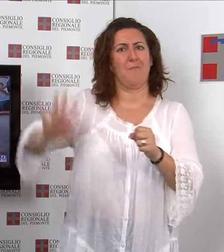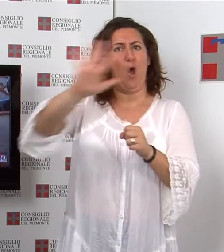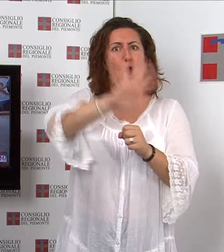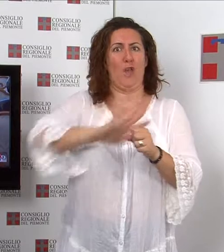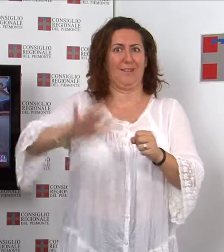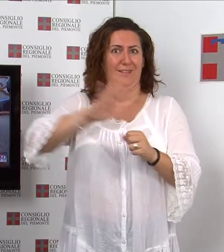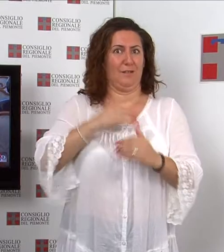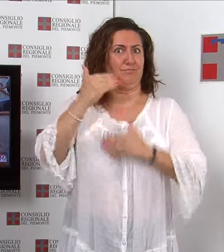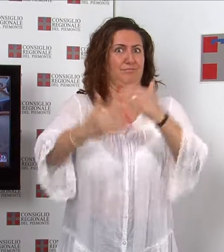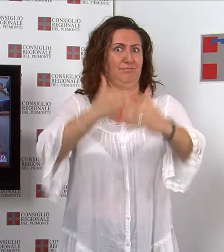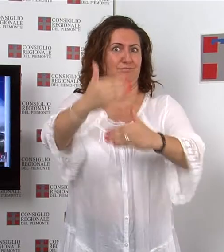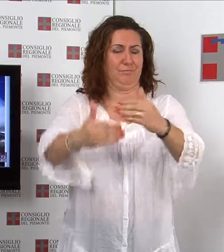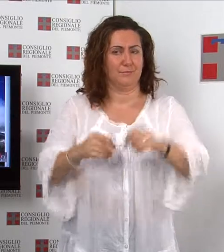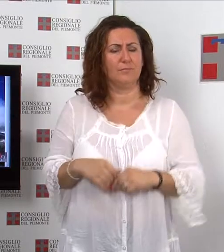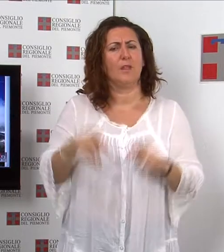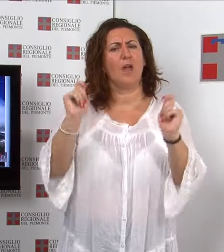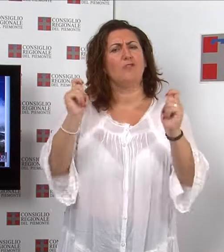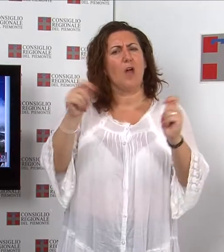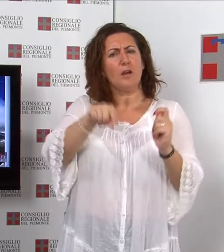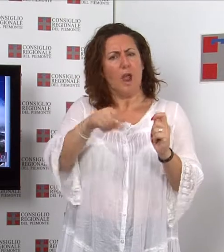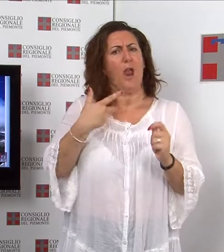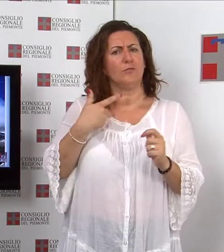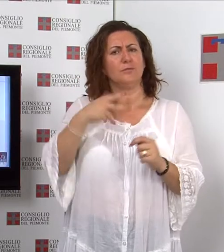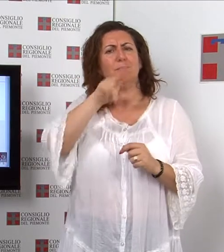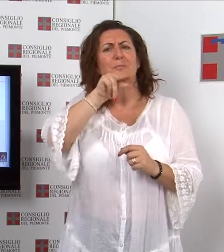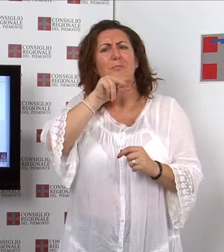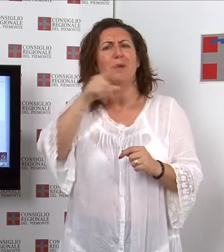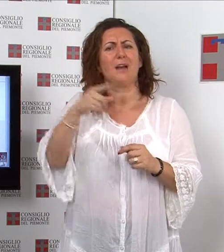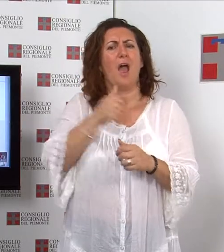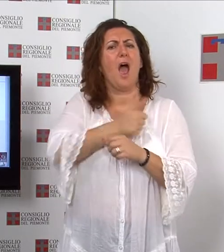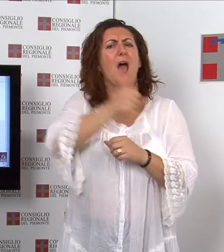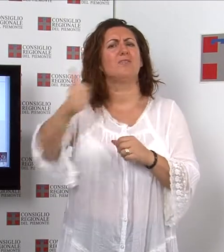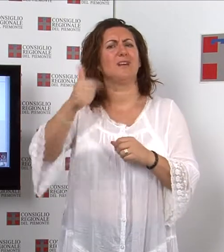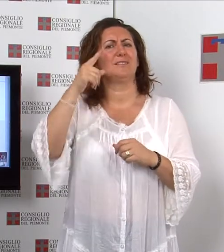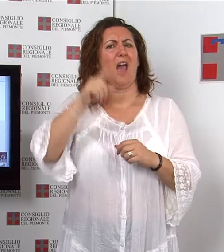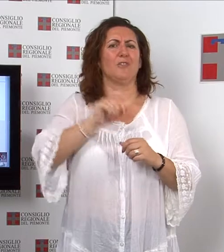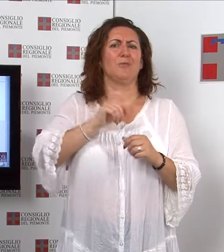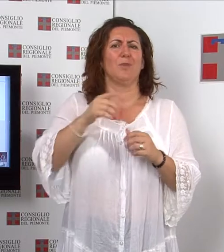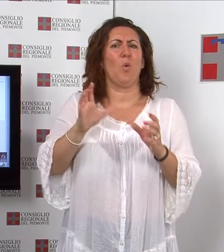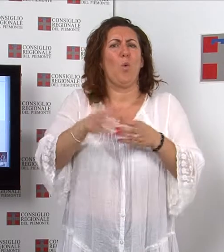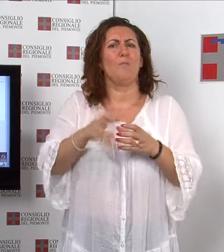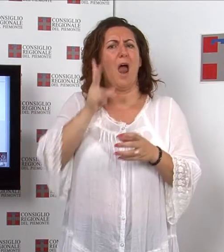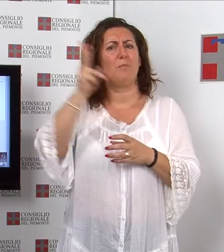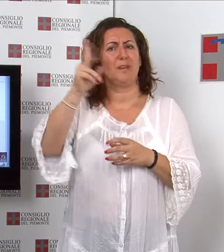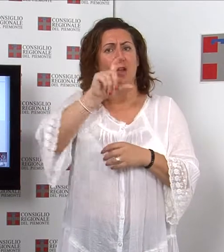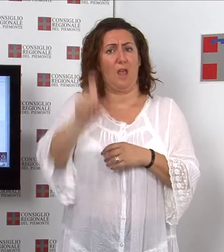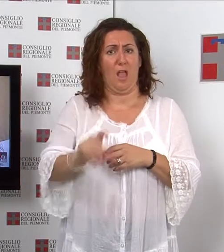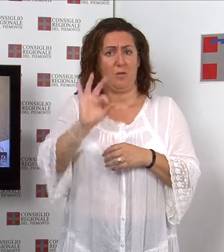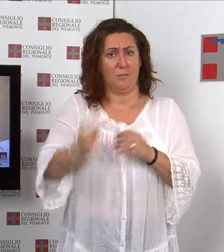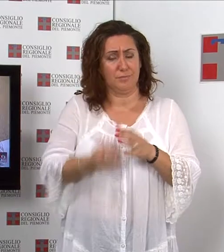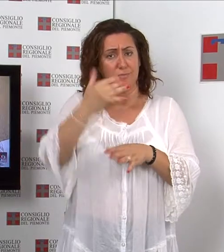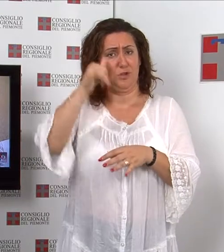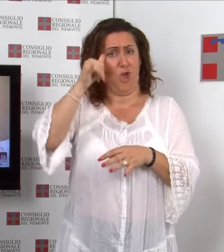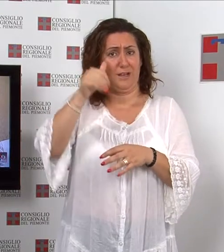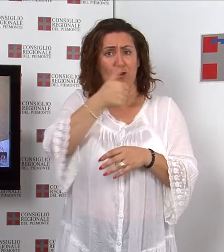innovazioni. Ma il magazine della Regione Piemonte celebra anche l'importante anniversario del Club Alpino Italiano, che nacque proprio a Torino 150 anni